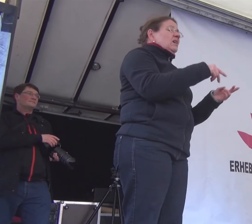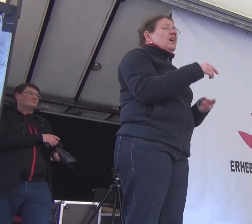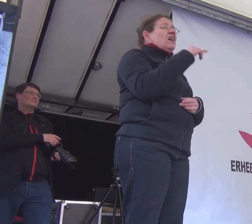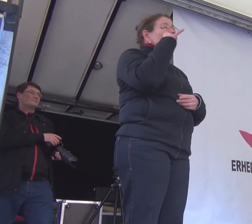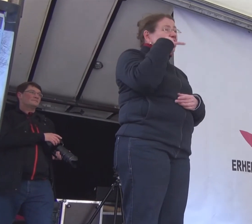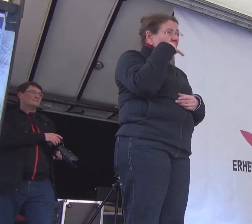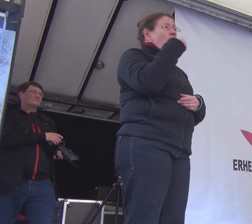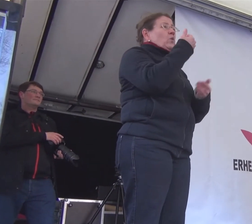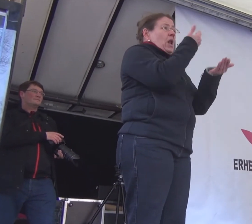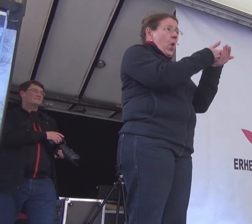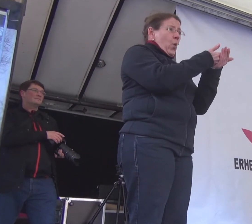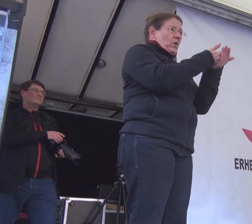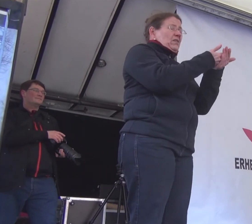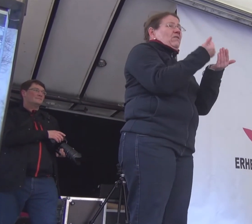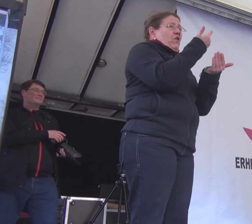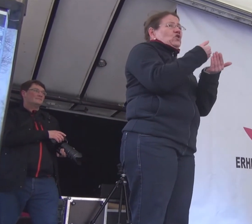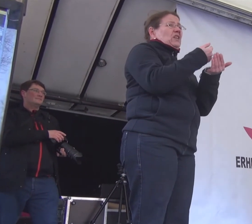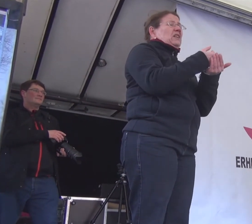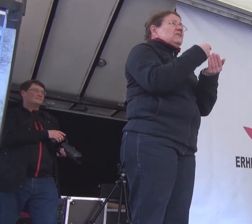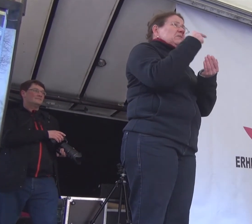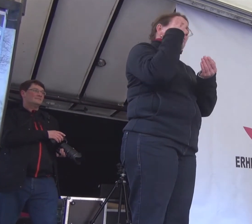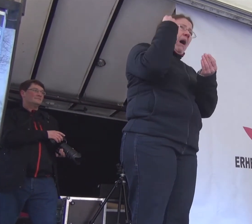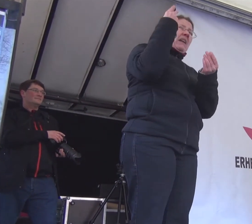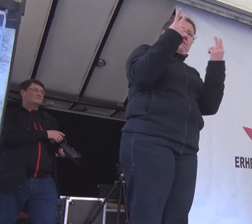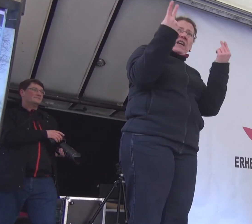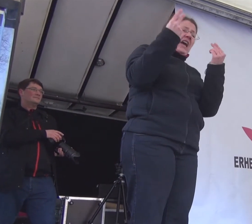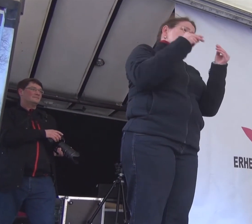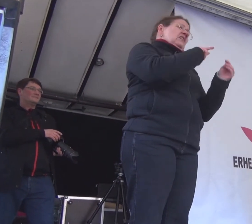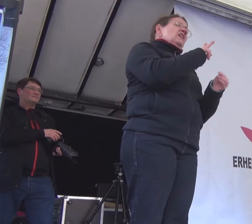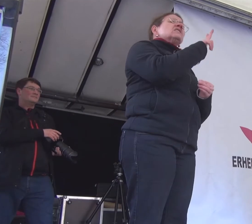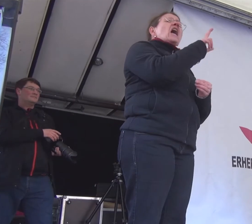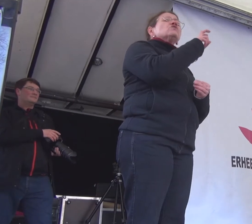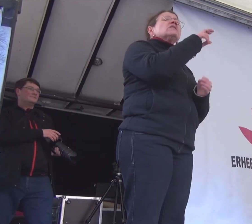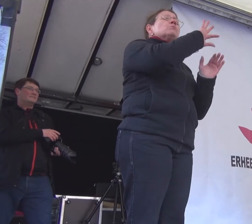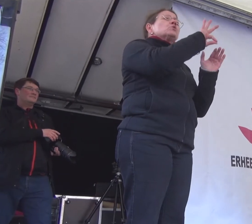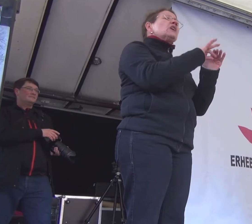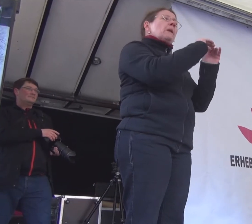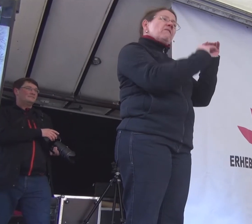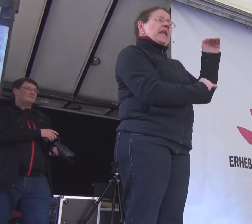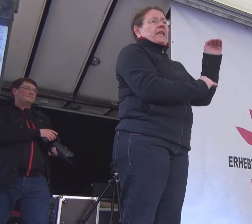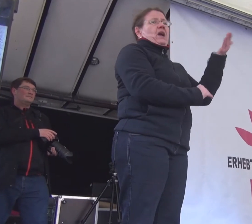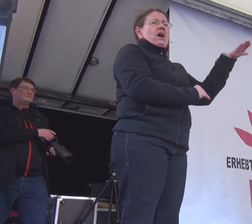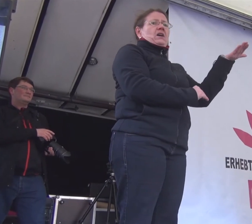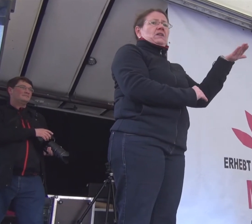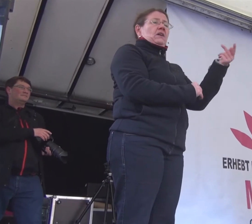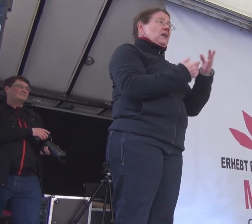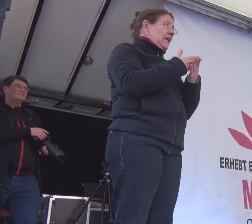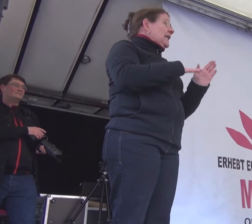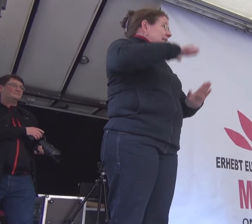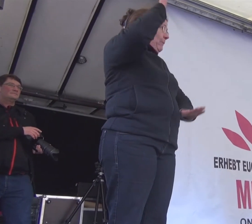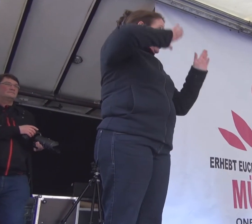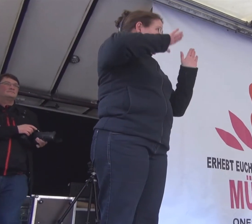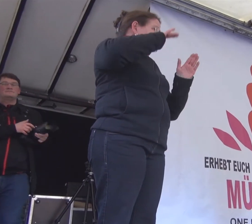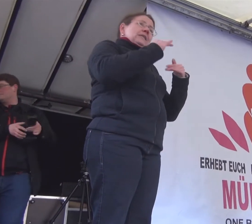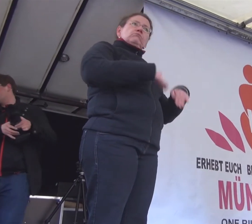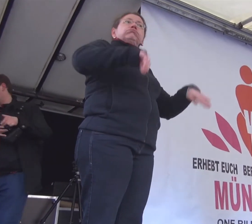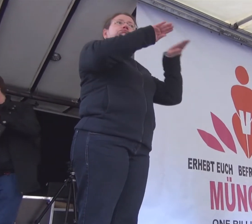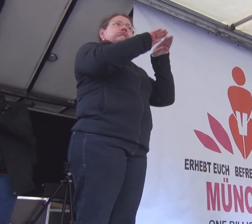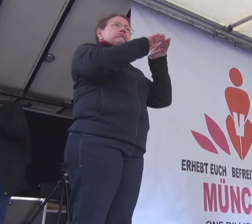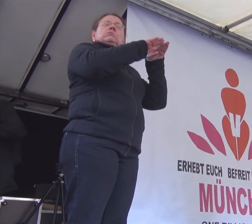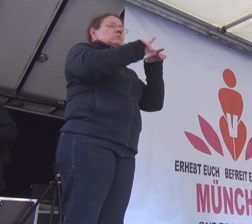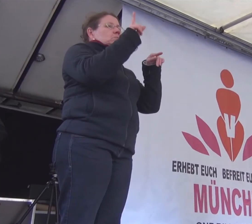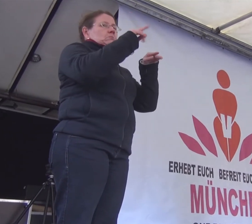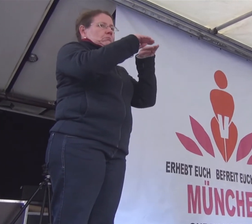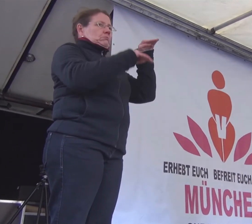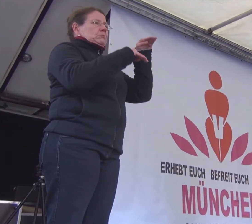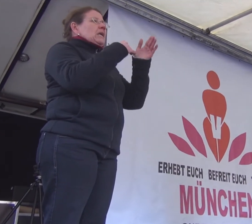23% weniger als die Männer, selbst in unserer fortgeschrittenen Demokratie. Deshalb müssen wir Hand in Hand sehr